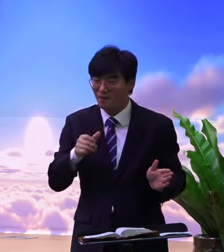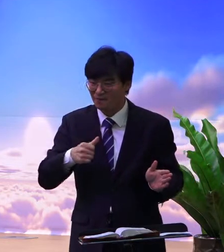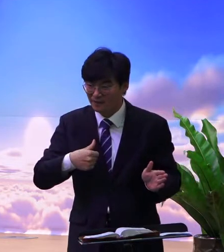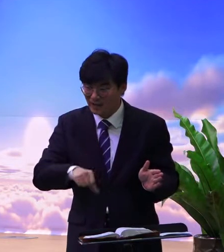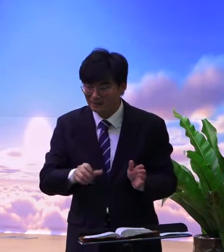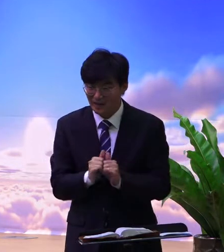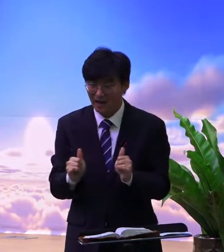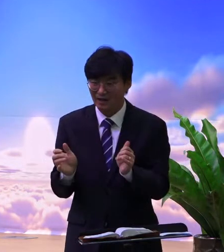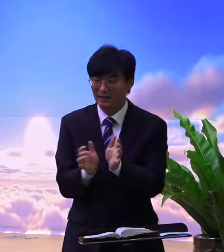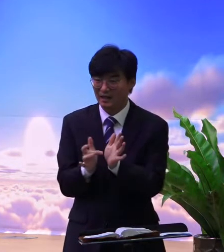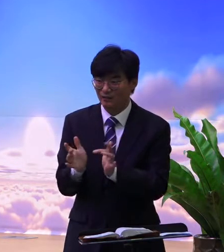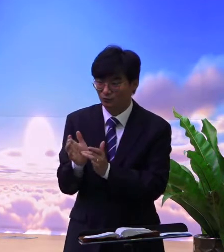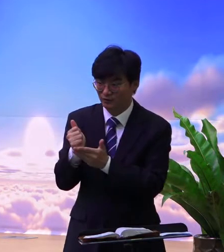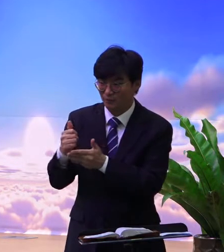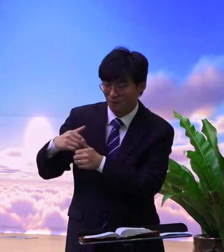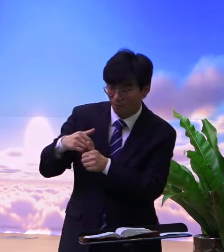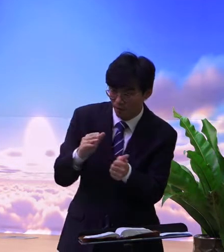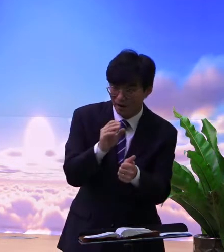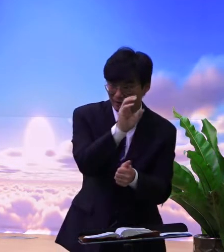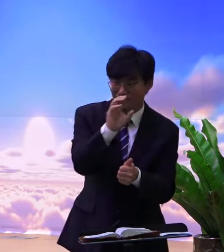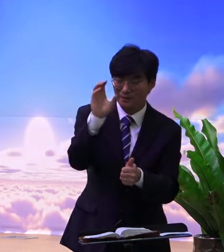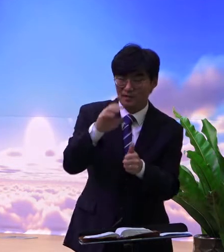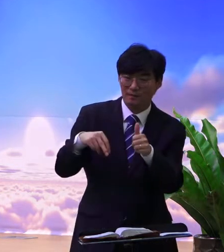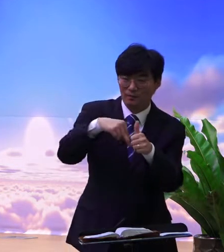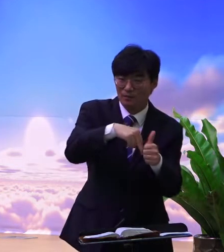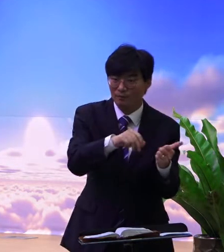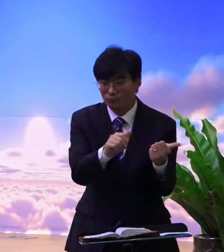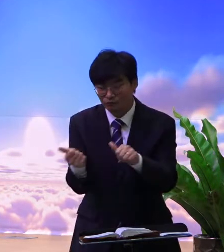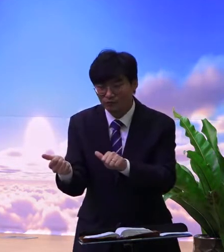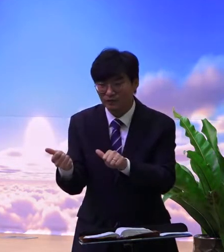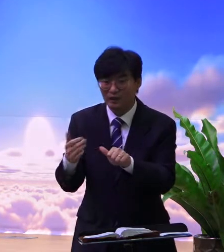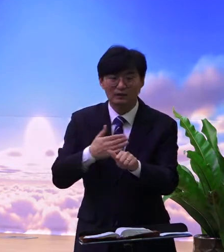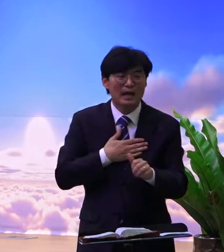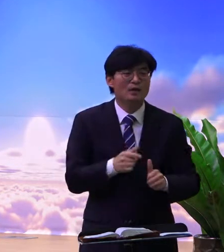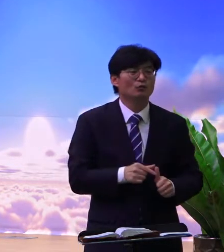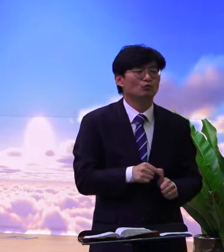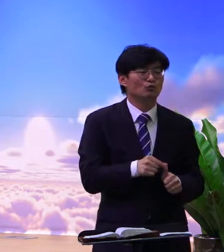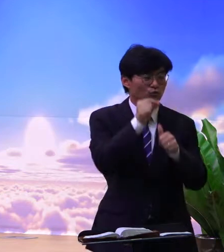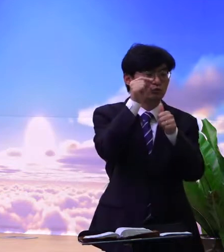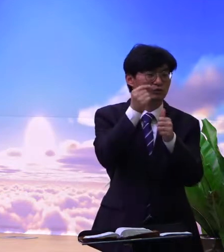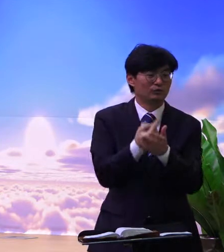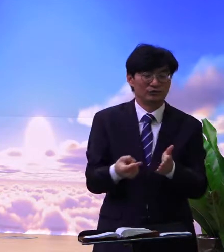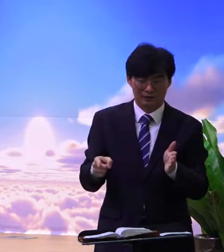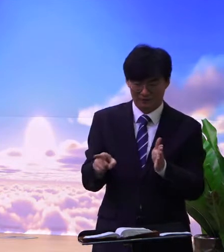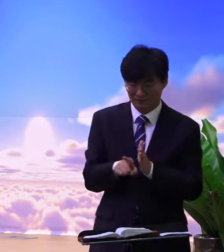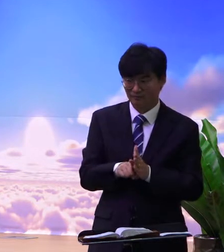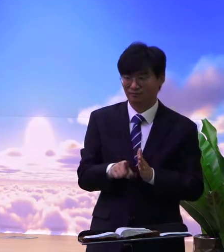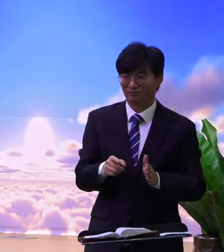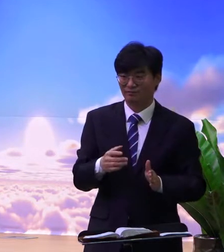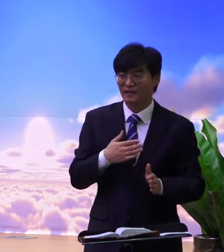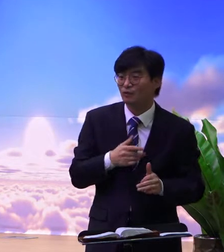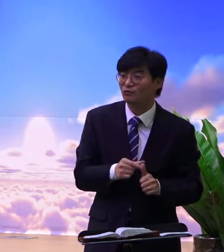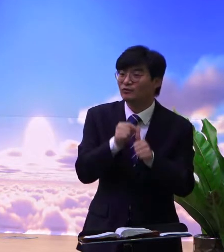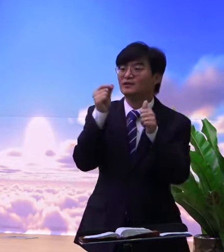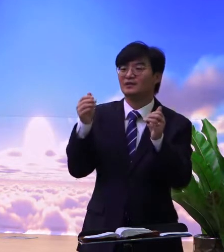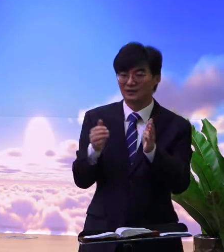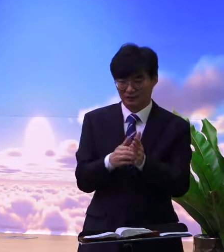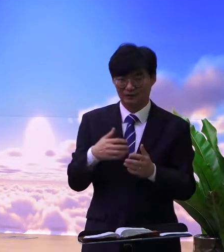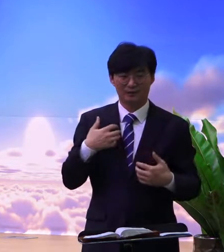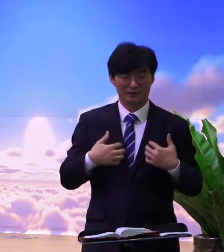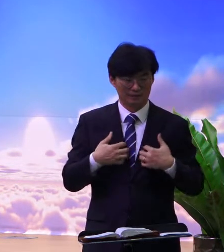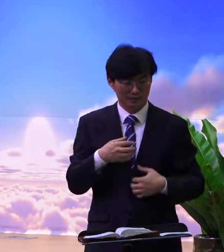없습니다. 우리가 어떤 형편과 어떤 처지에 있더라도 십자가에서 피